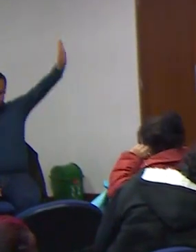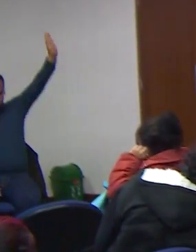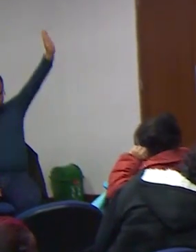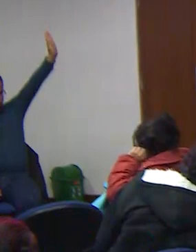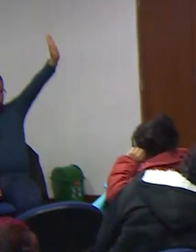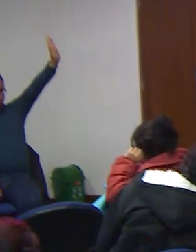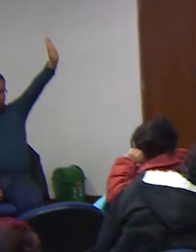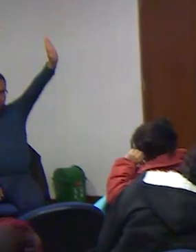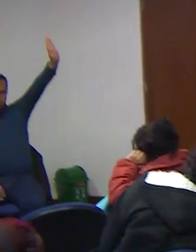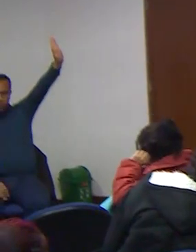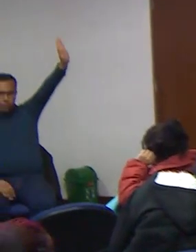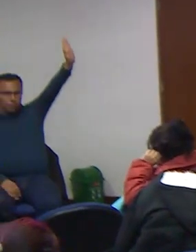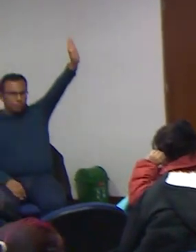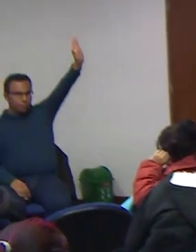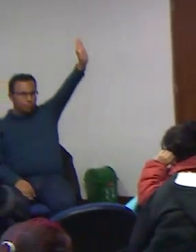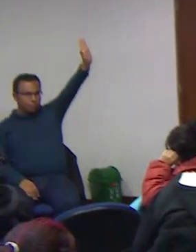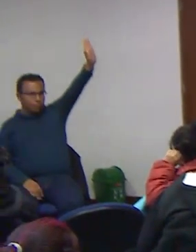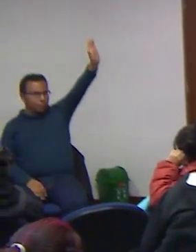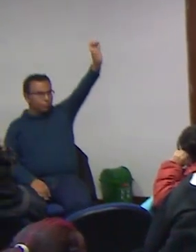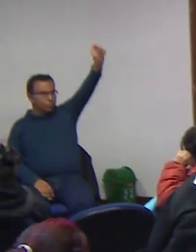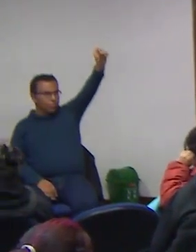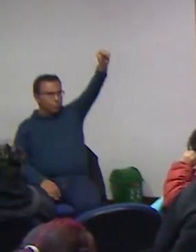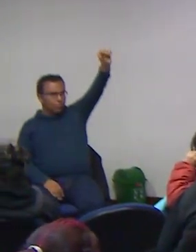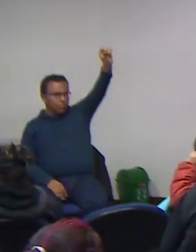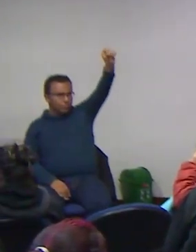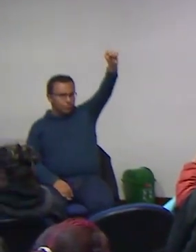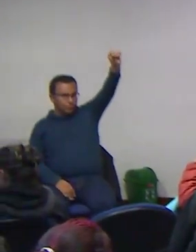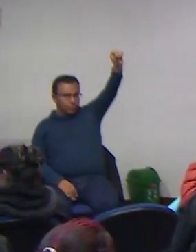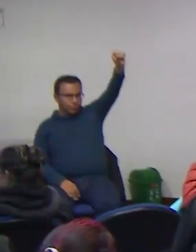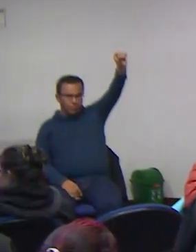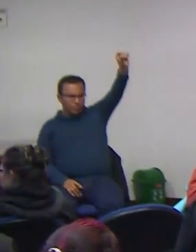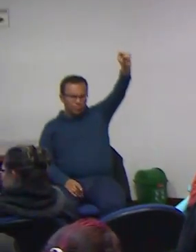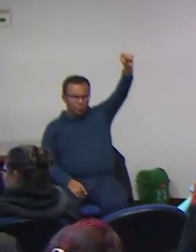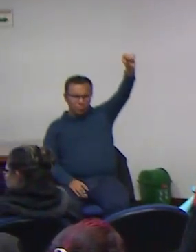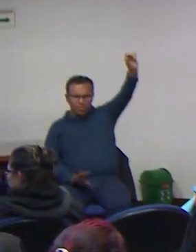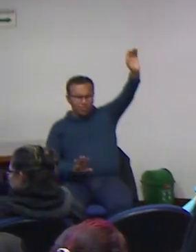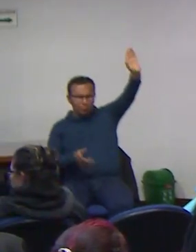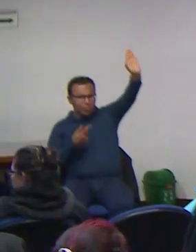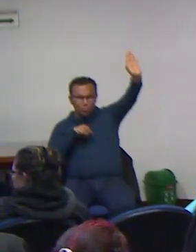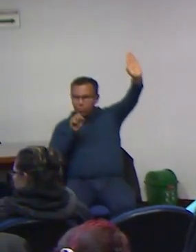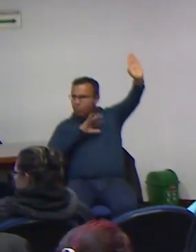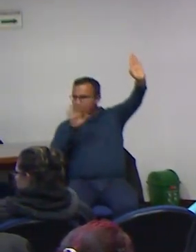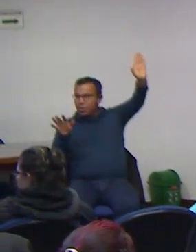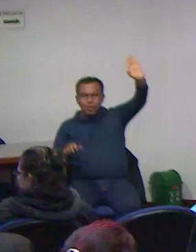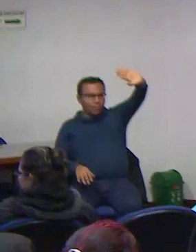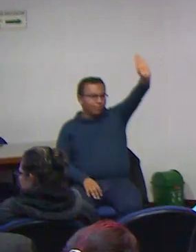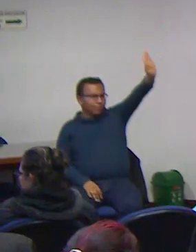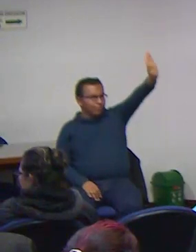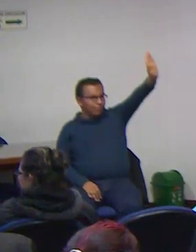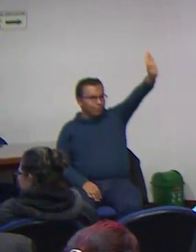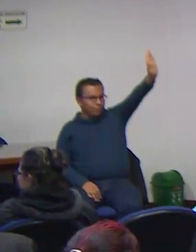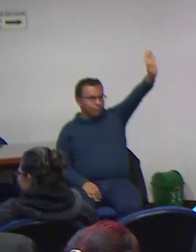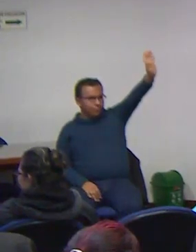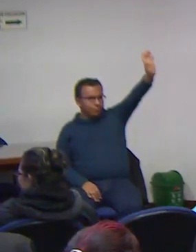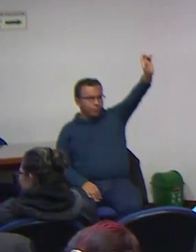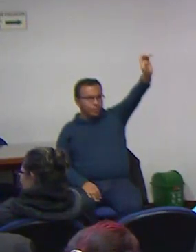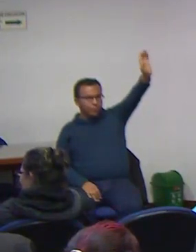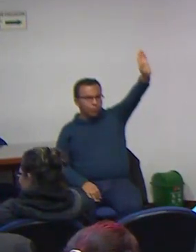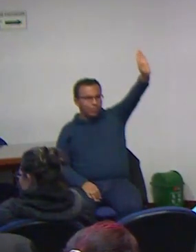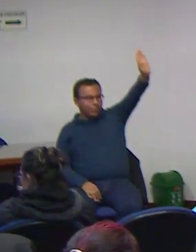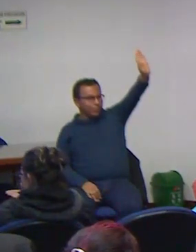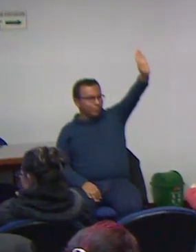pero la demanda o eso llegan más personas con autismo más personas con síndrome de down más personas con discapacidad intelectual